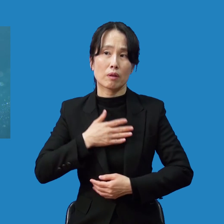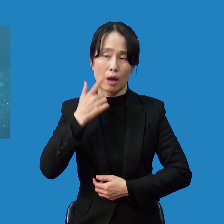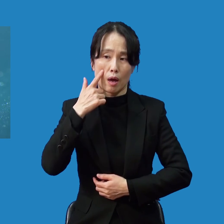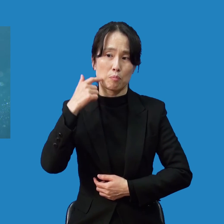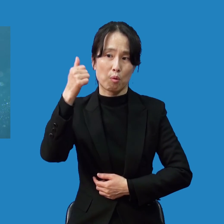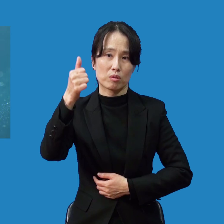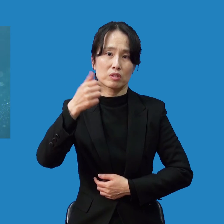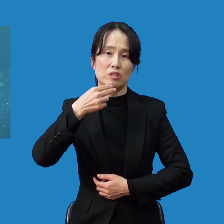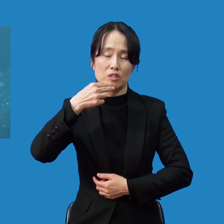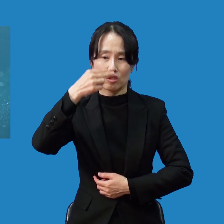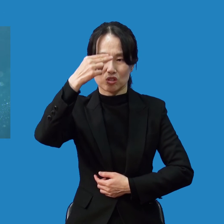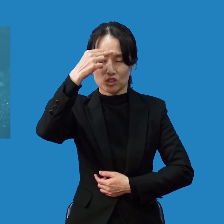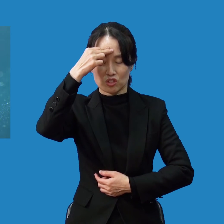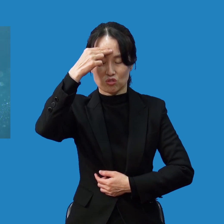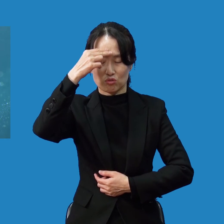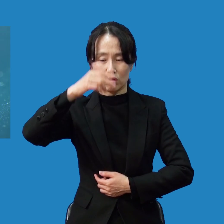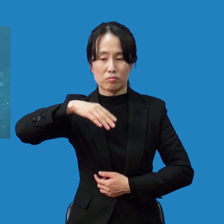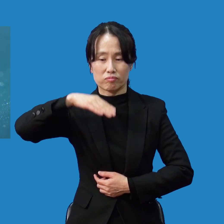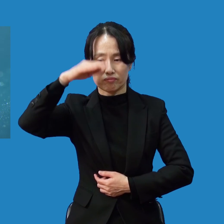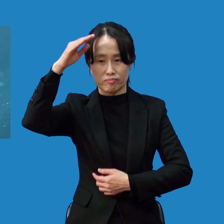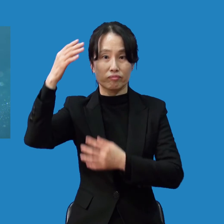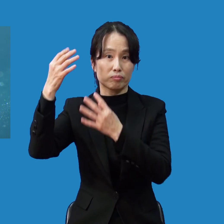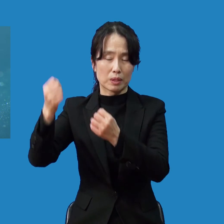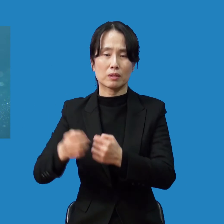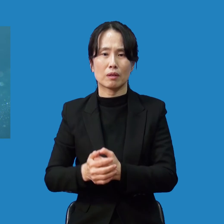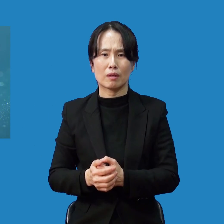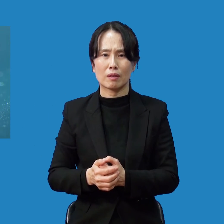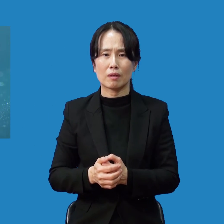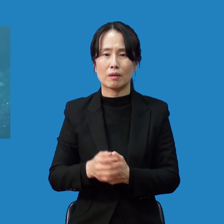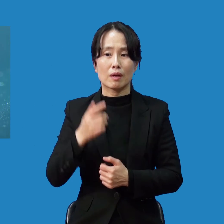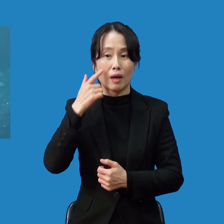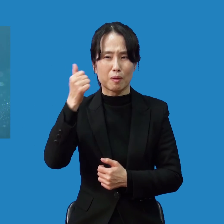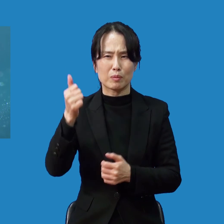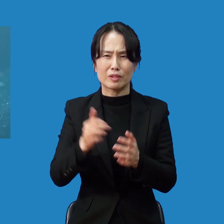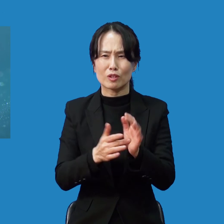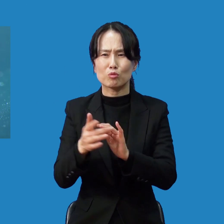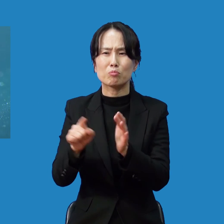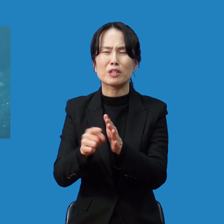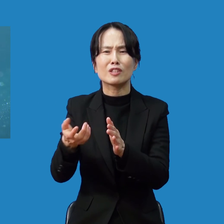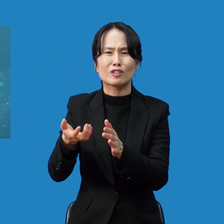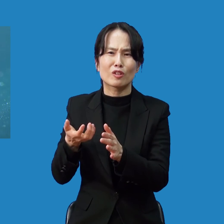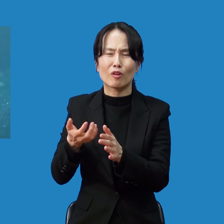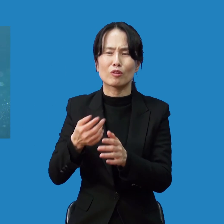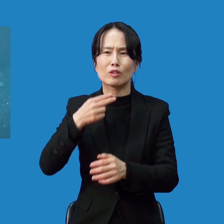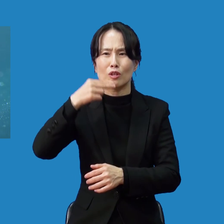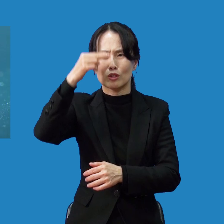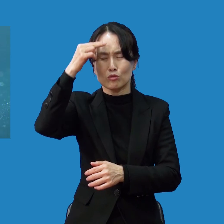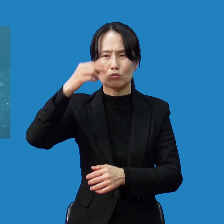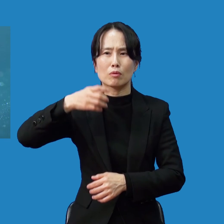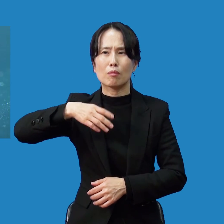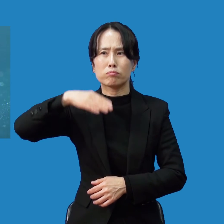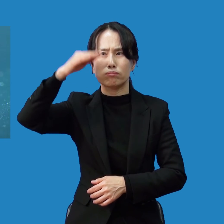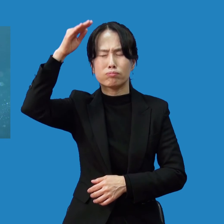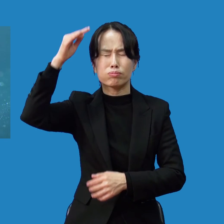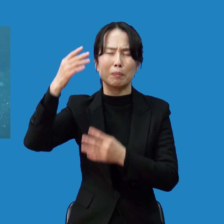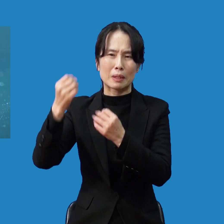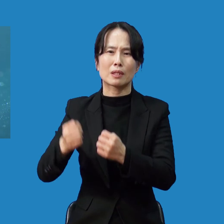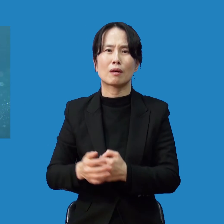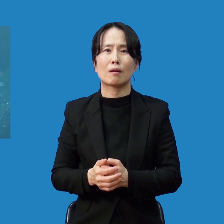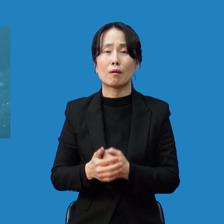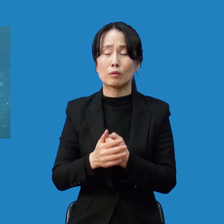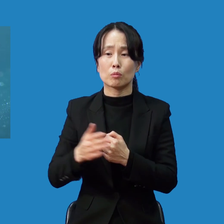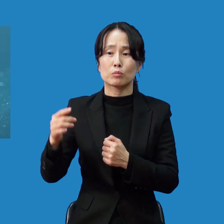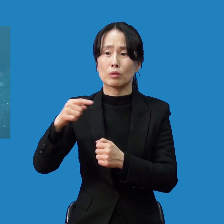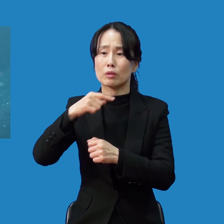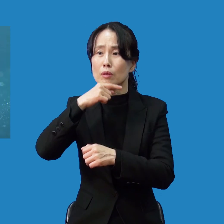아버지가 예수 믿기 전엔 술을 엄청나게 잡수셨습니다. 그 피가 흐르고 있어서 그런지 당연히 피가 흐르겠죠.